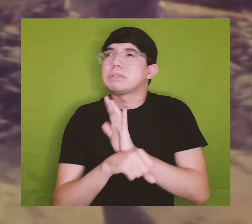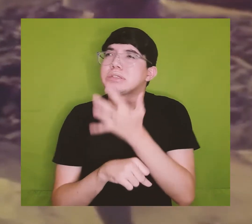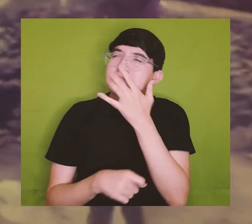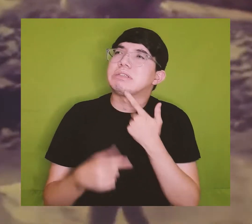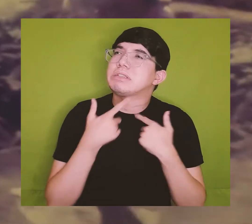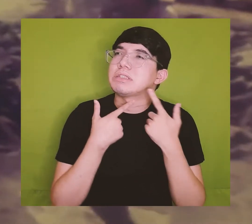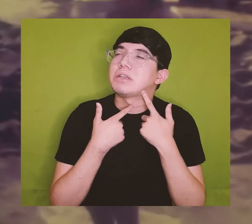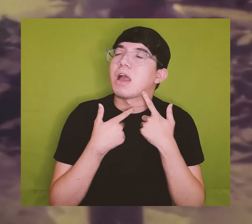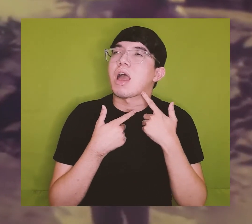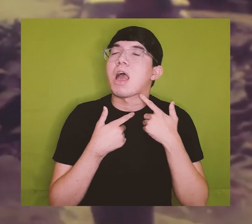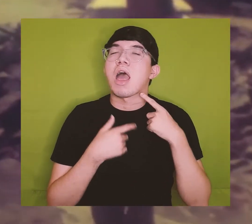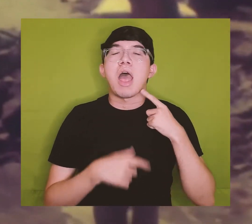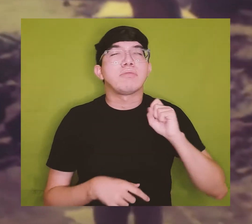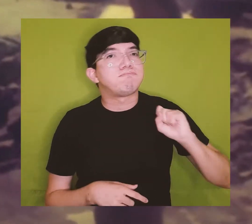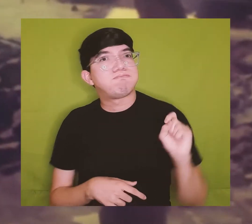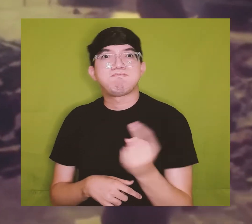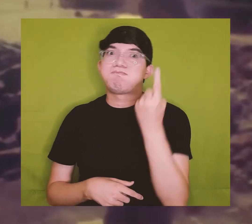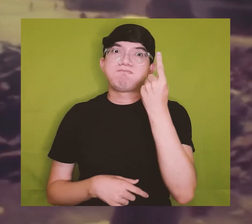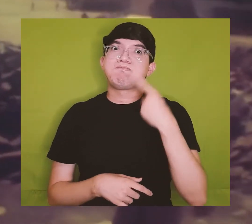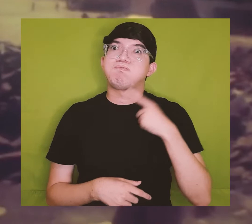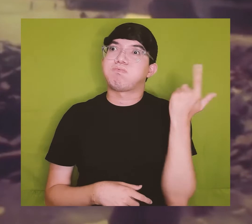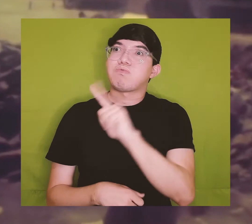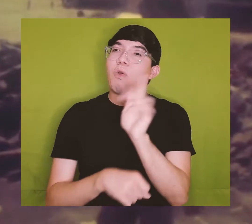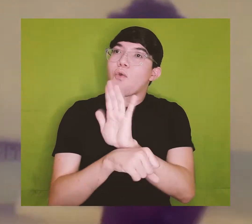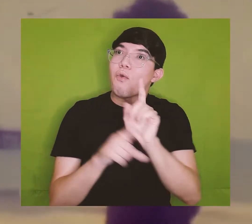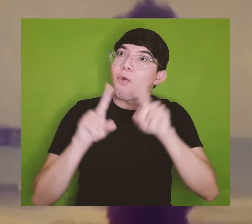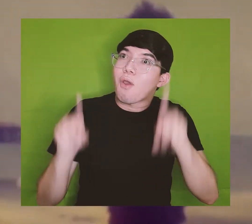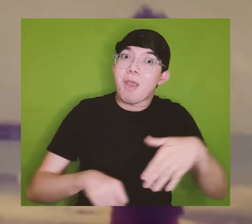foi muito massa, sabe? E foi uma temática bem